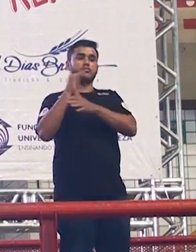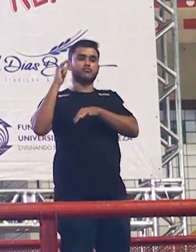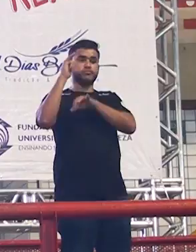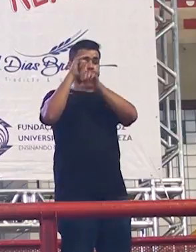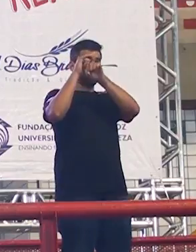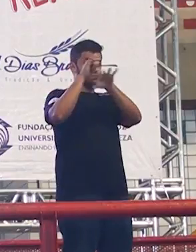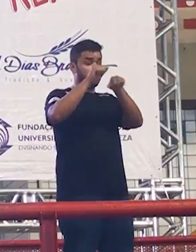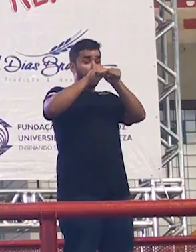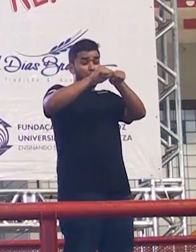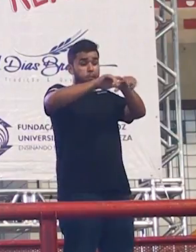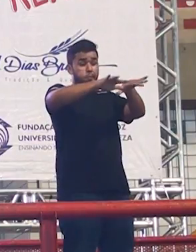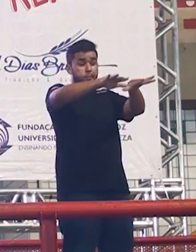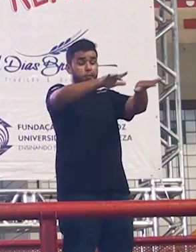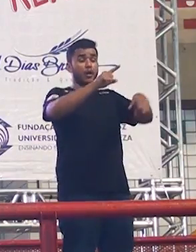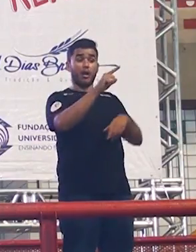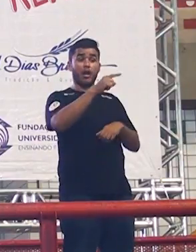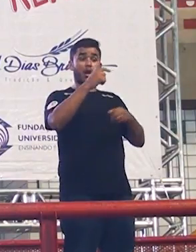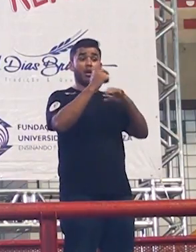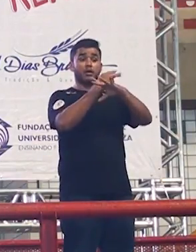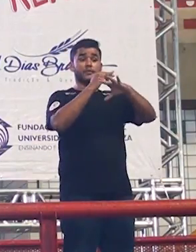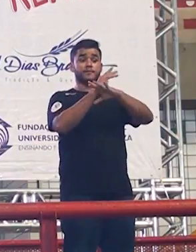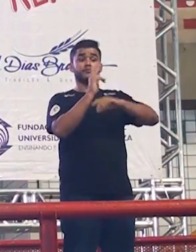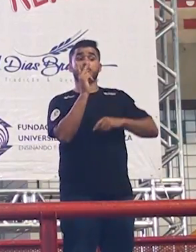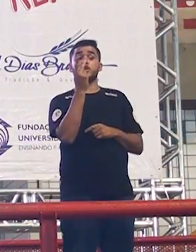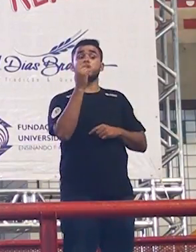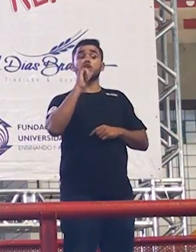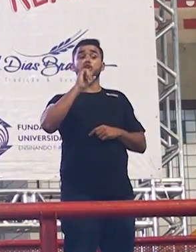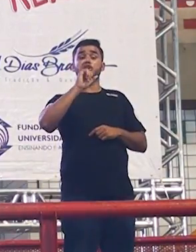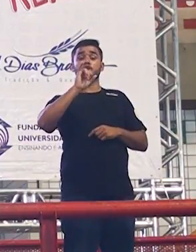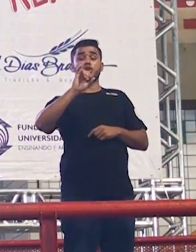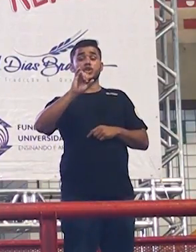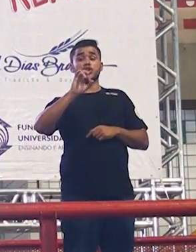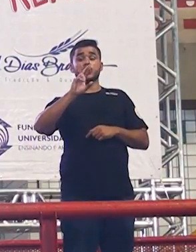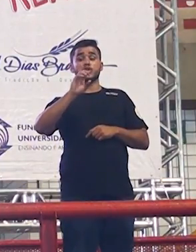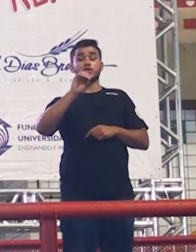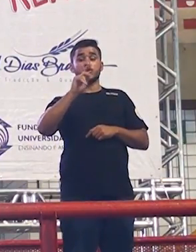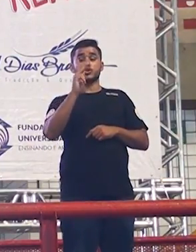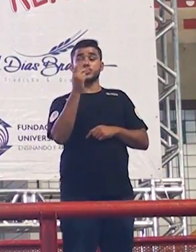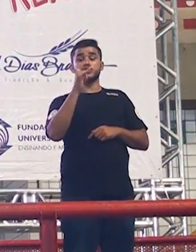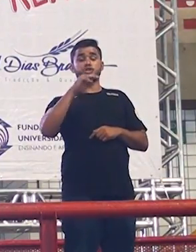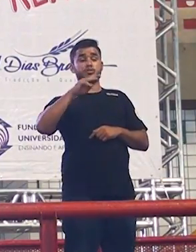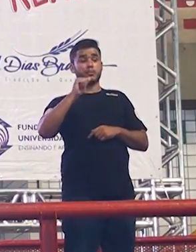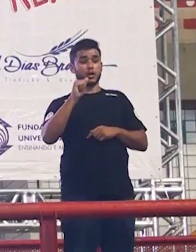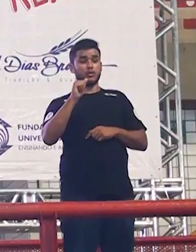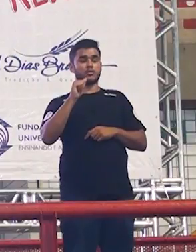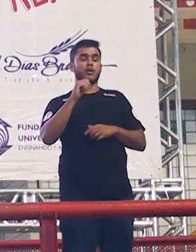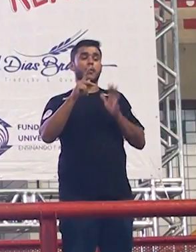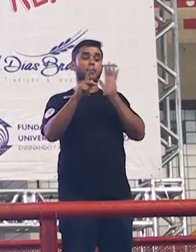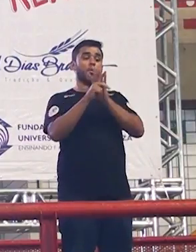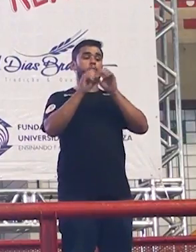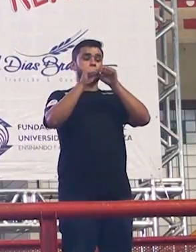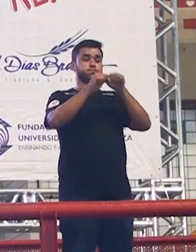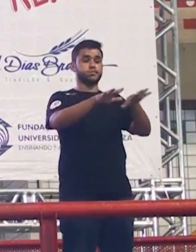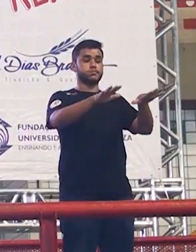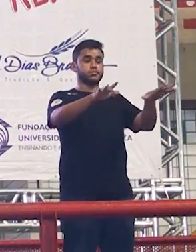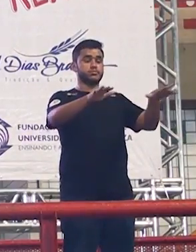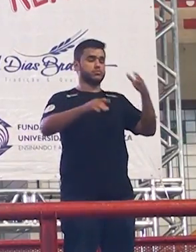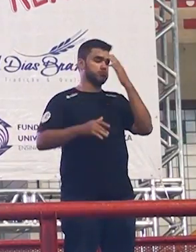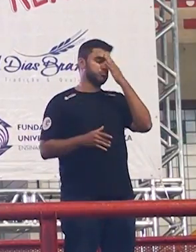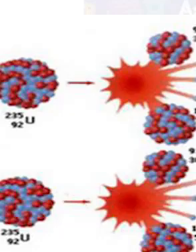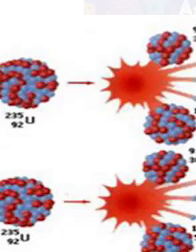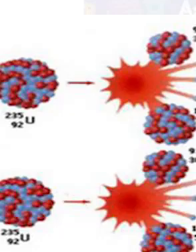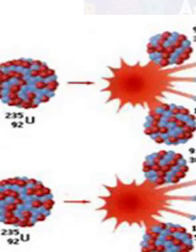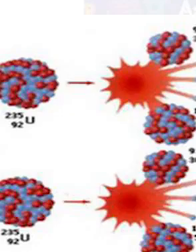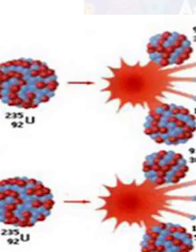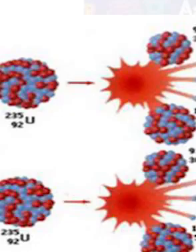bem. Na cidade de Hiroshima foi usada a bomba de urânio. Como é que funciona a bomba atômica, pessoal? Aqui tem um esqueminha